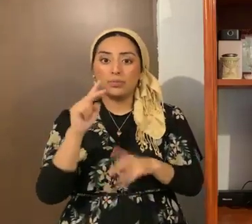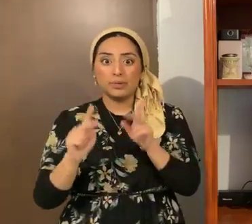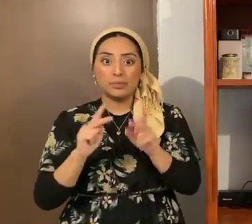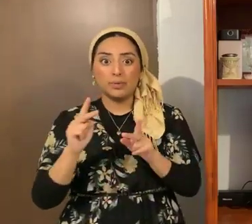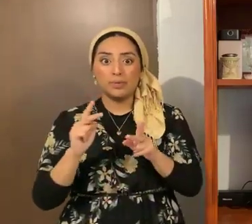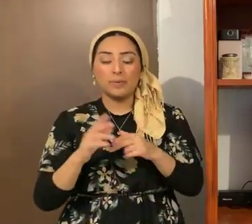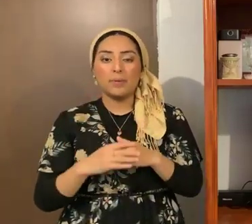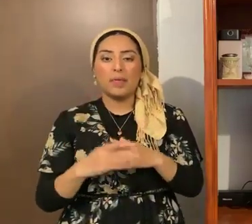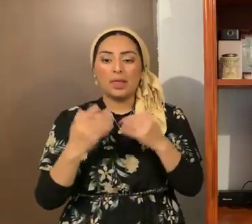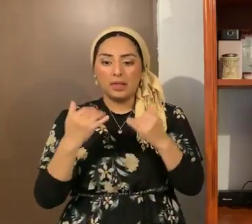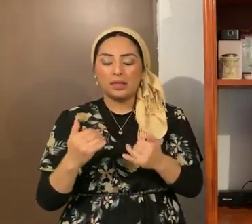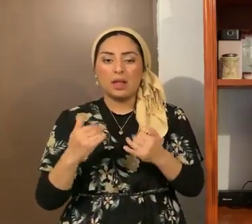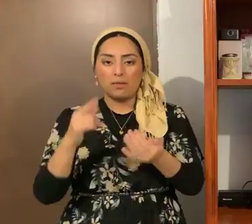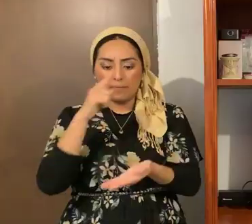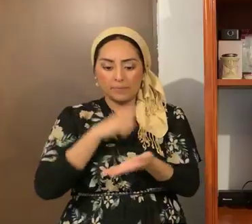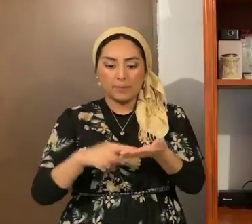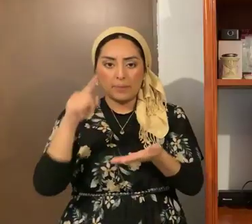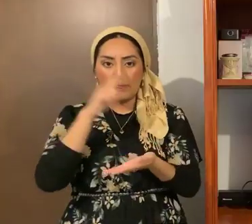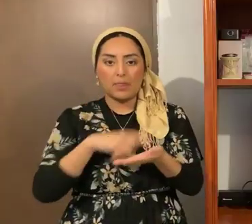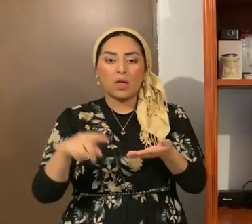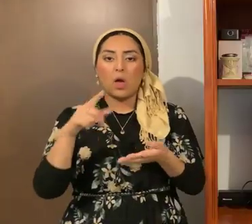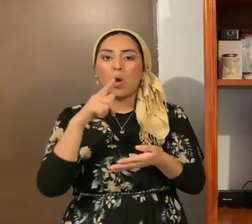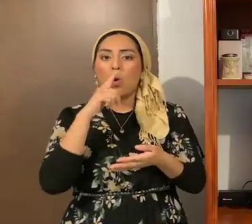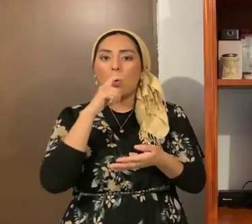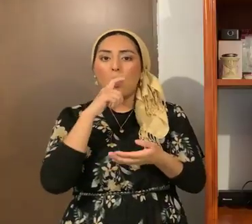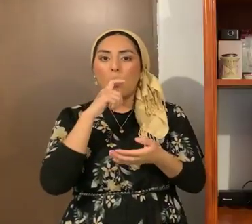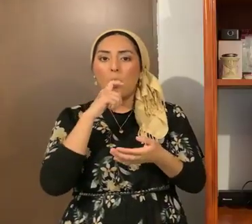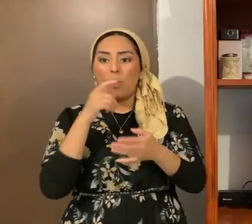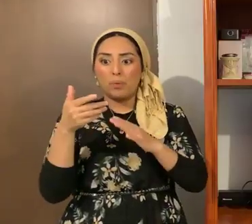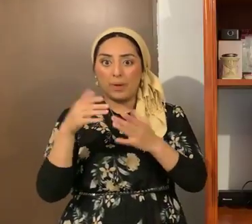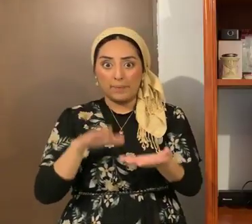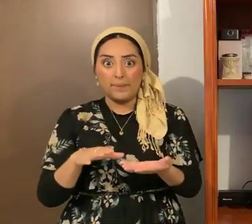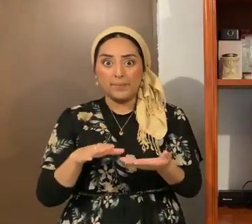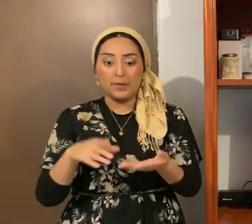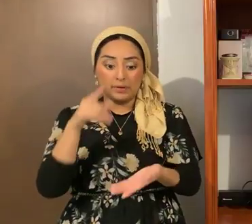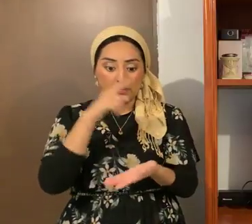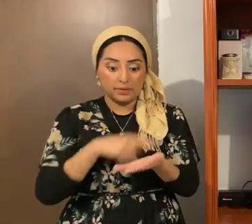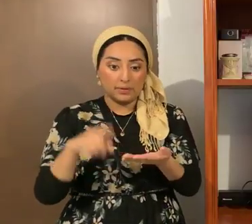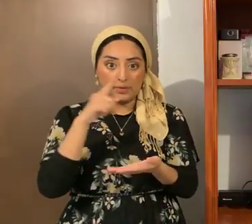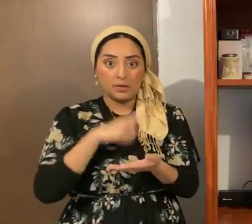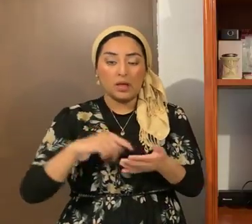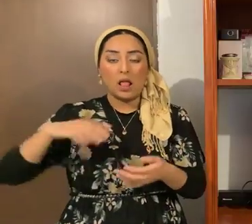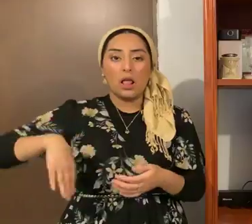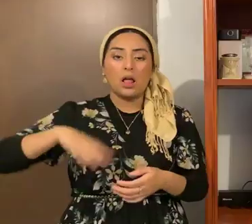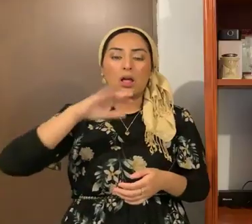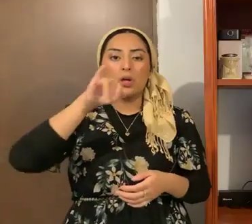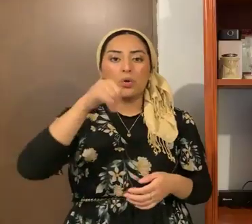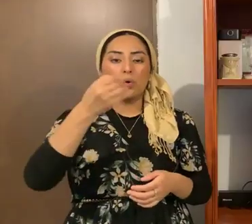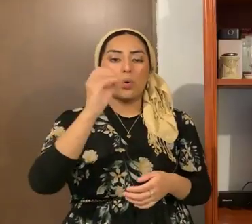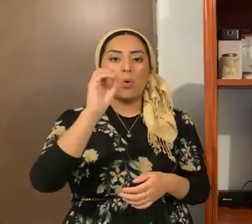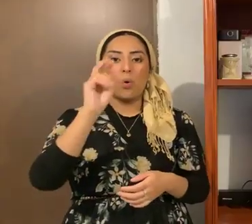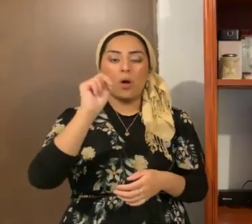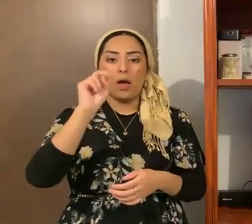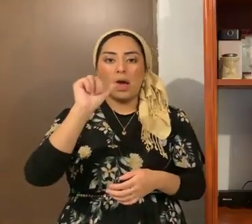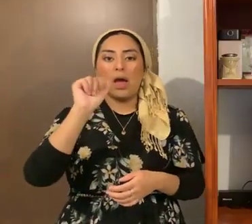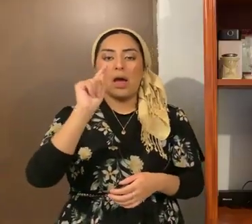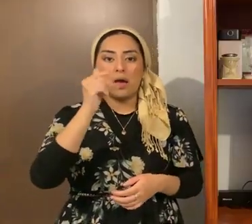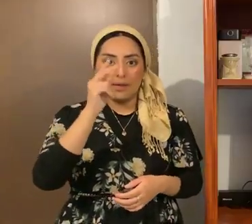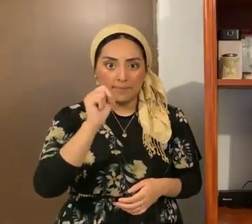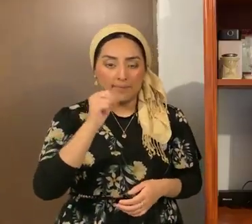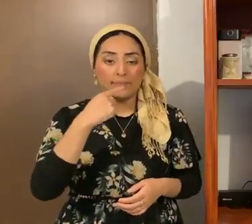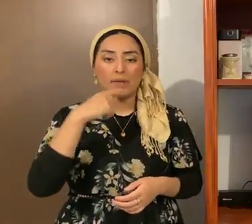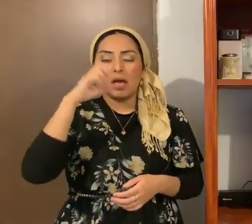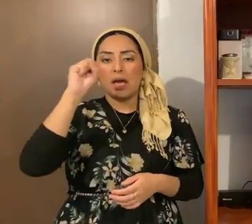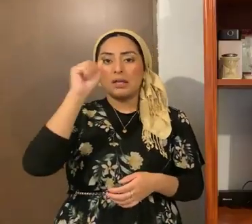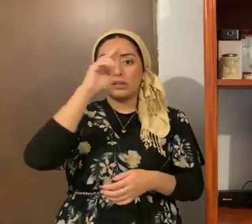él: pasad ahora revista, y ved quién se haya ido de los nuestros. Pasaron revista, y he aquí que faltaba Jonatán y su paje de armas. Y Saúl dijo